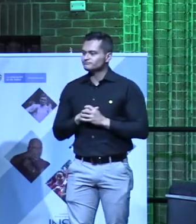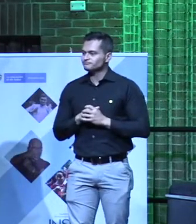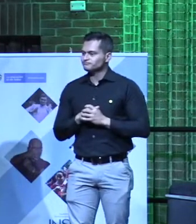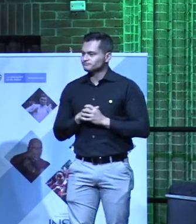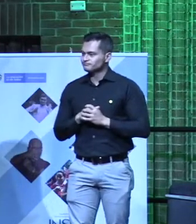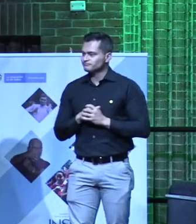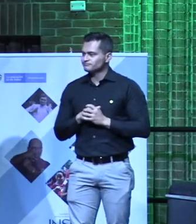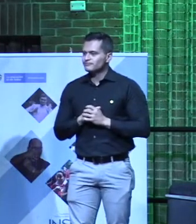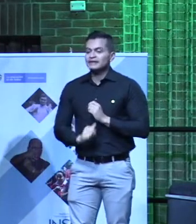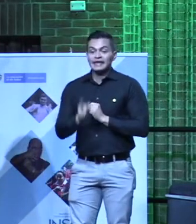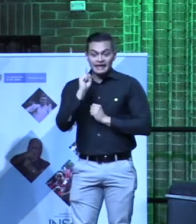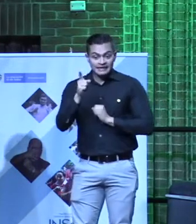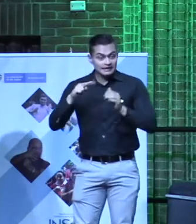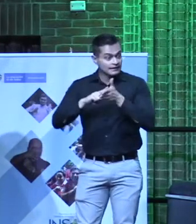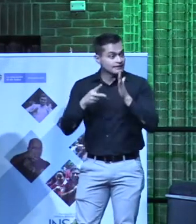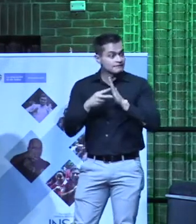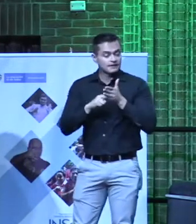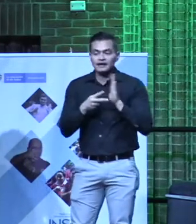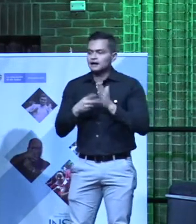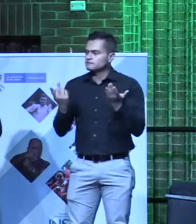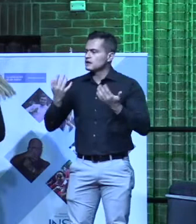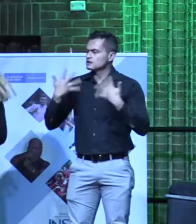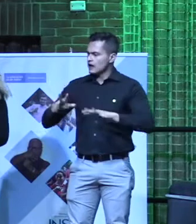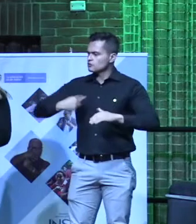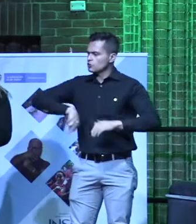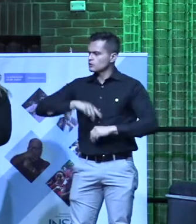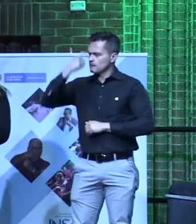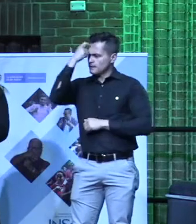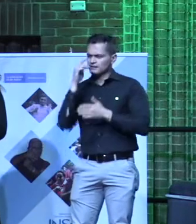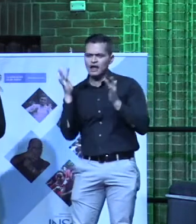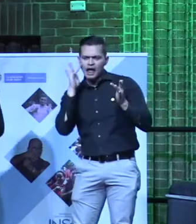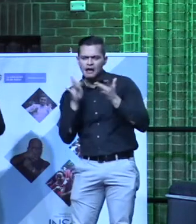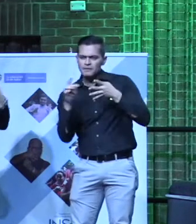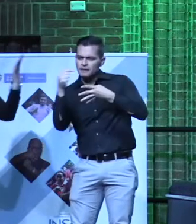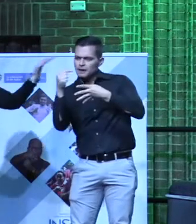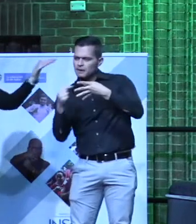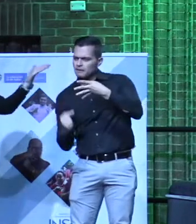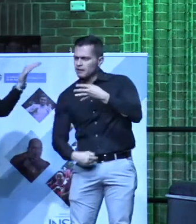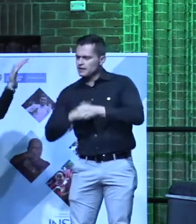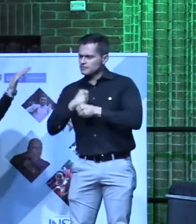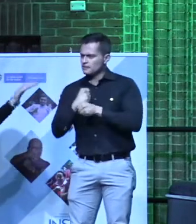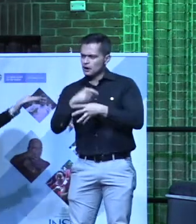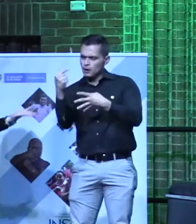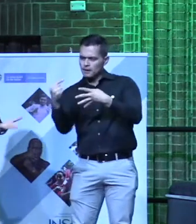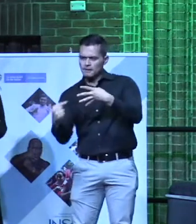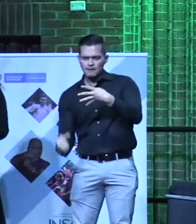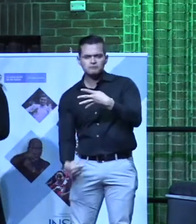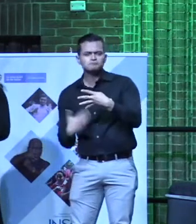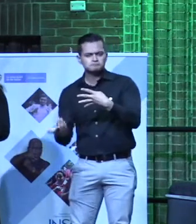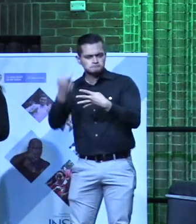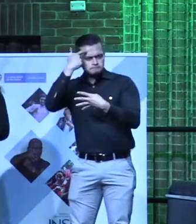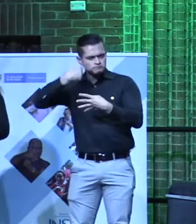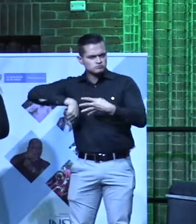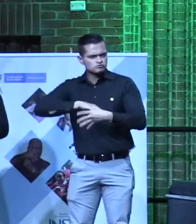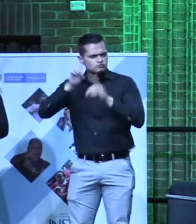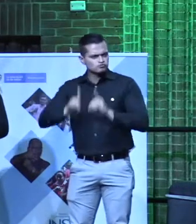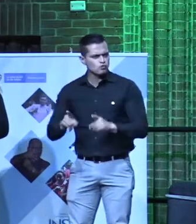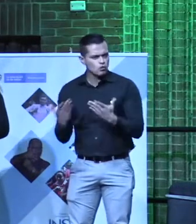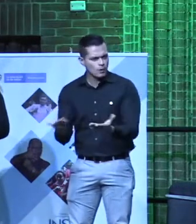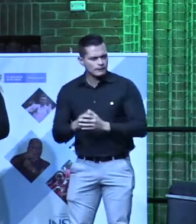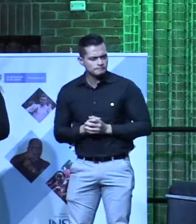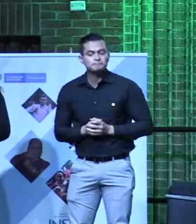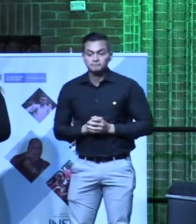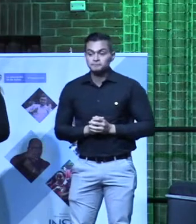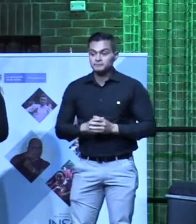Ahora sí, con base en esos pilares de trabajo, ¿qué decidimos? Para el área de gestión educativa, decidimos que